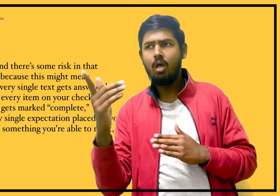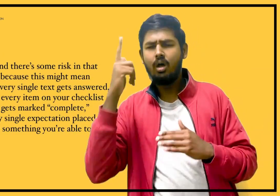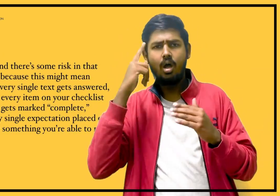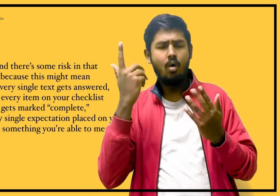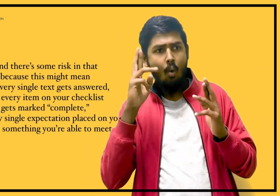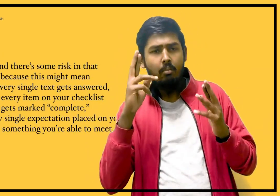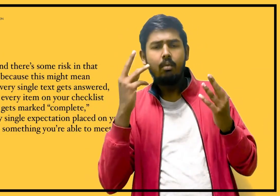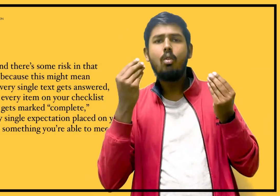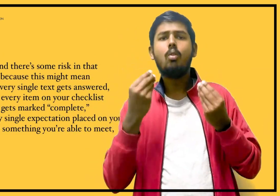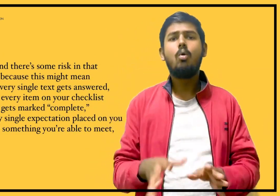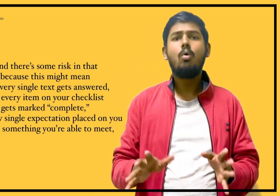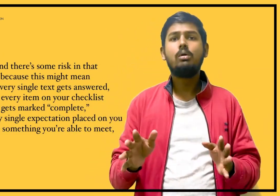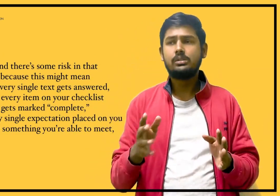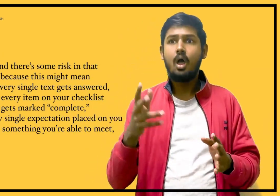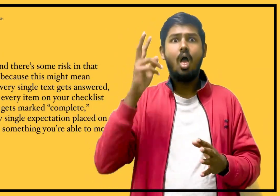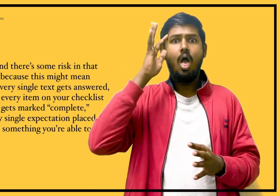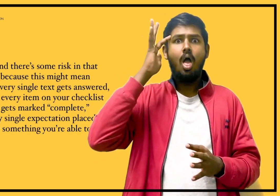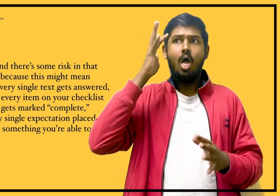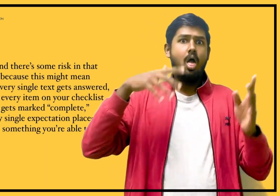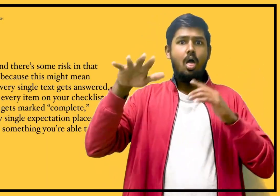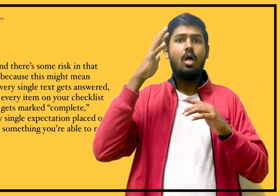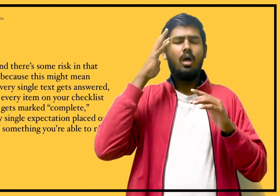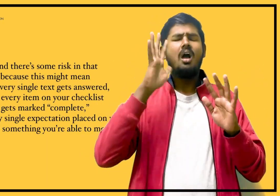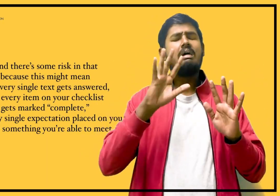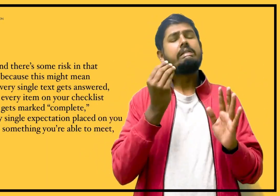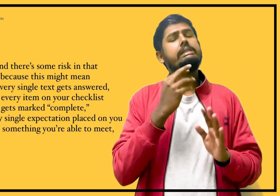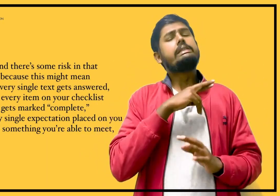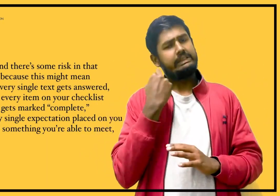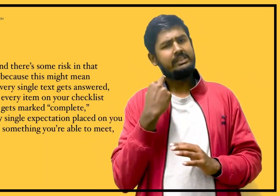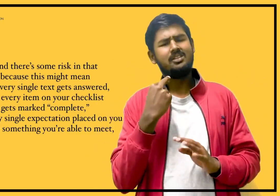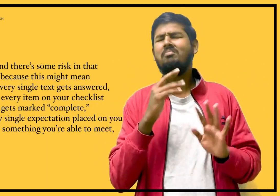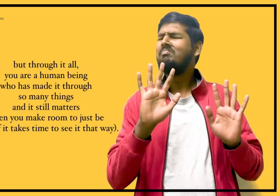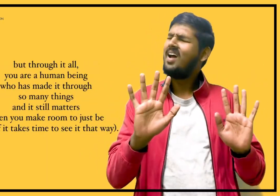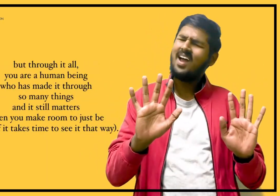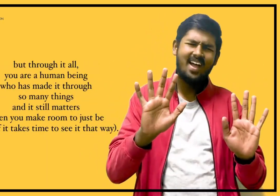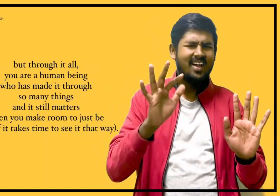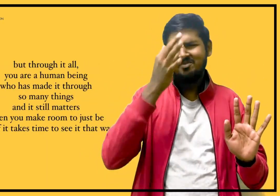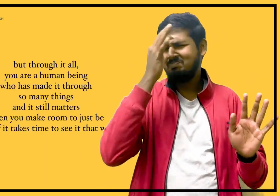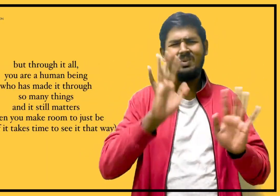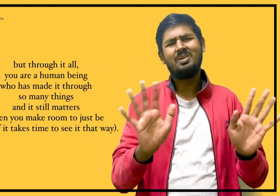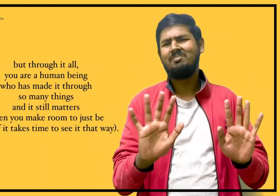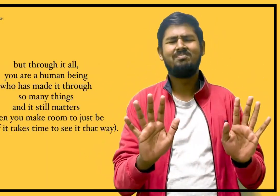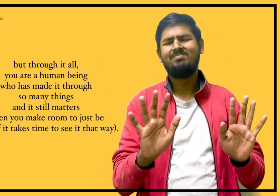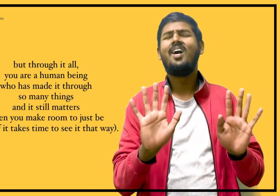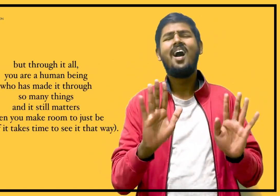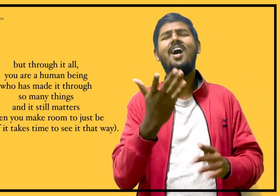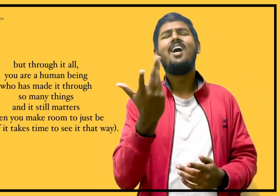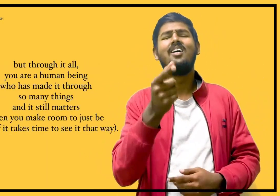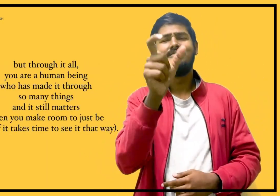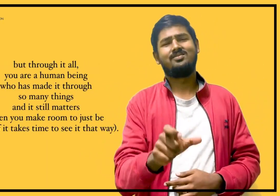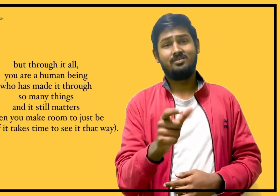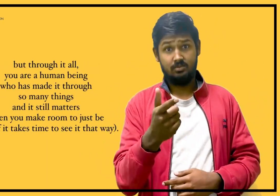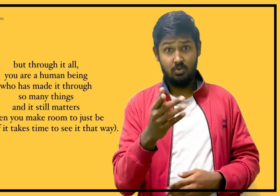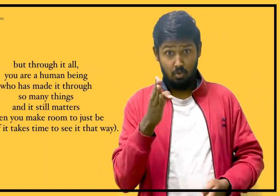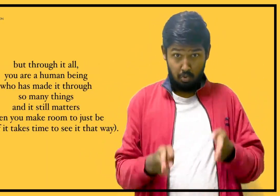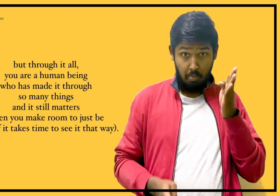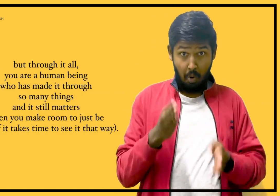कि ये समय सीमा में काम कर लेगा और आपने वह काम नहीं किया। तो इन सभी को लेकर आप परेशान हो जाते हैं,